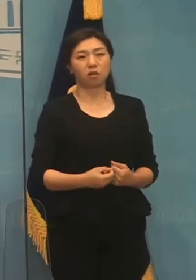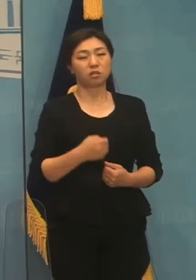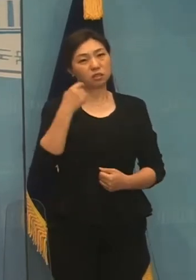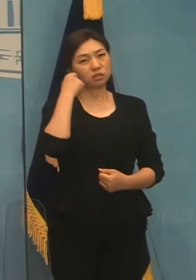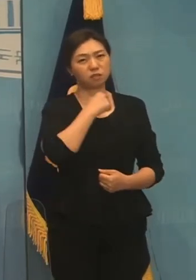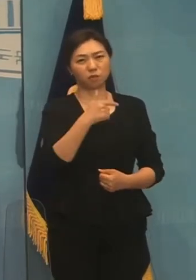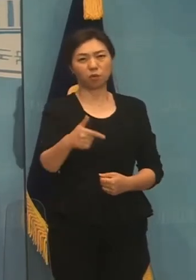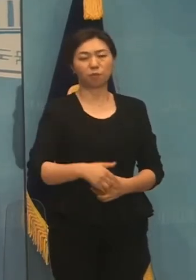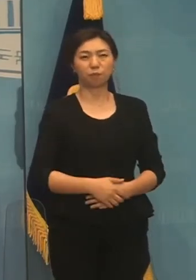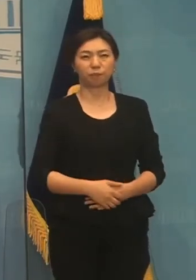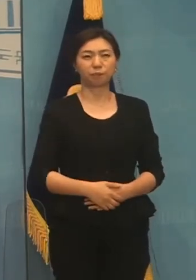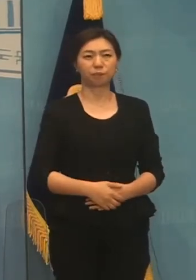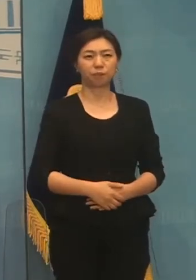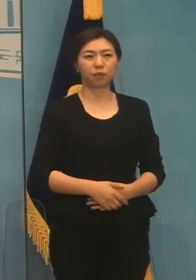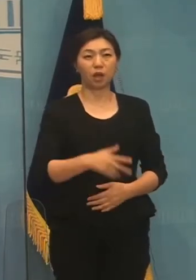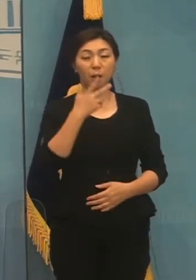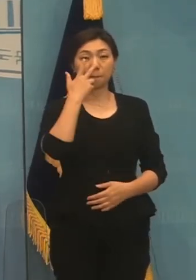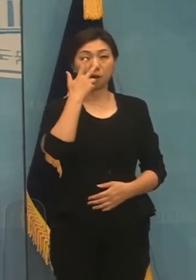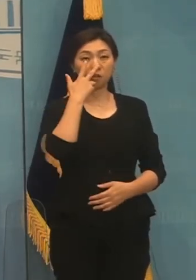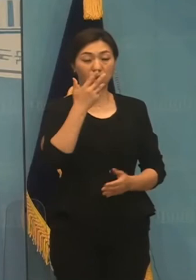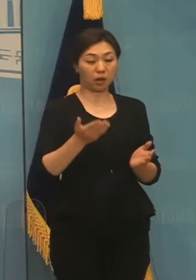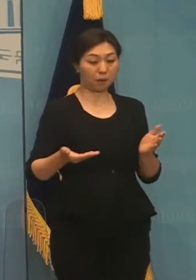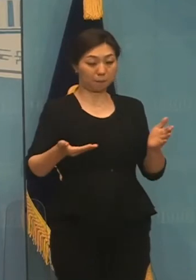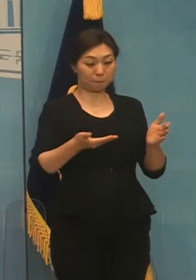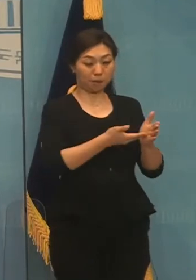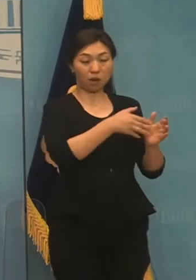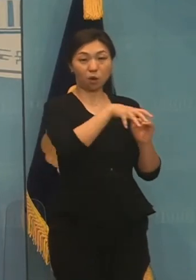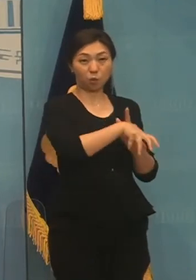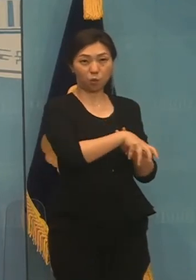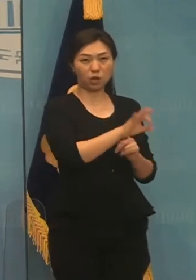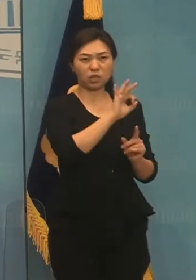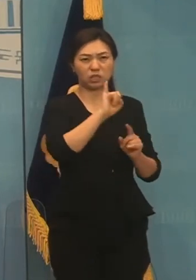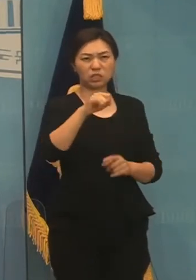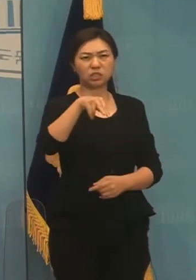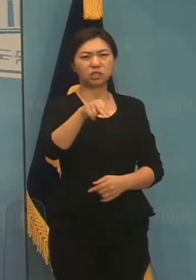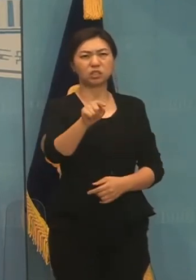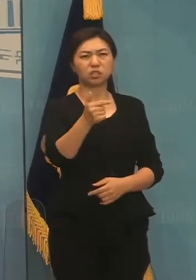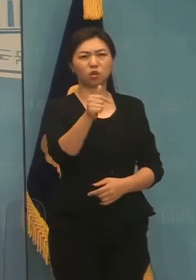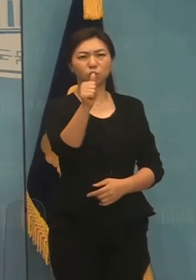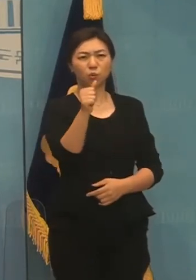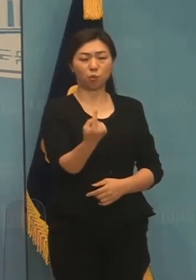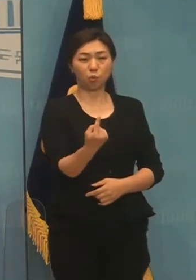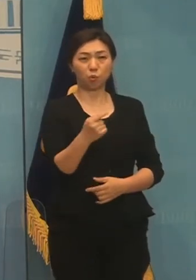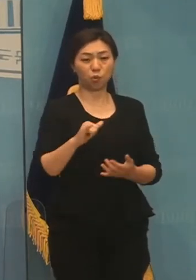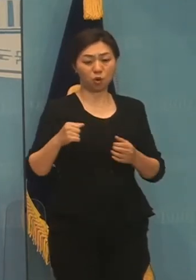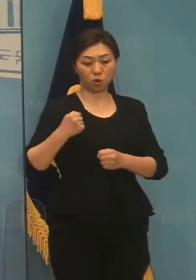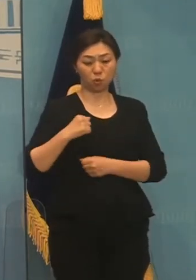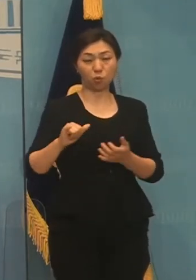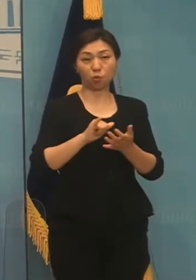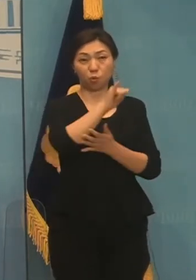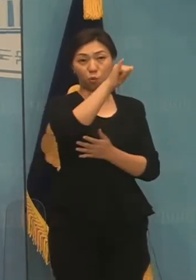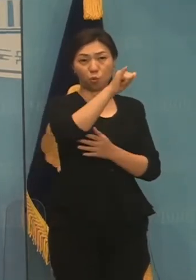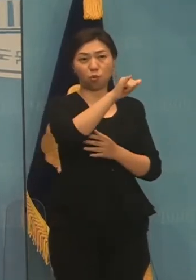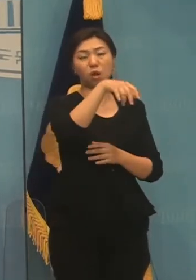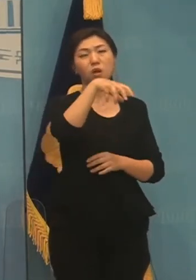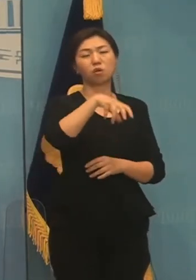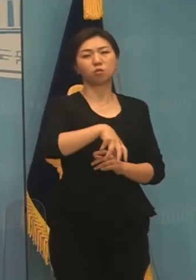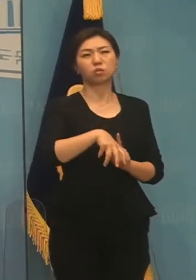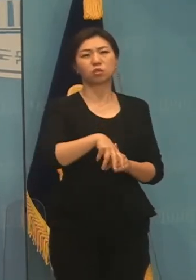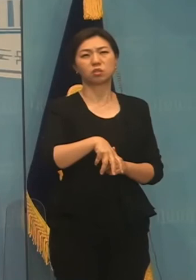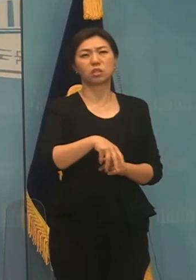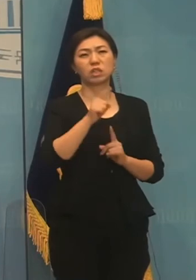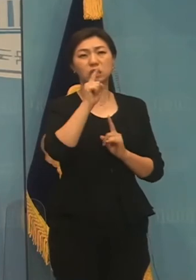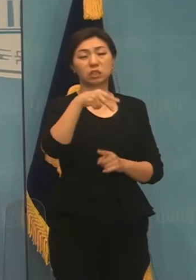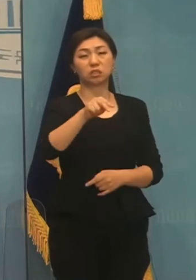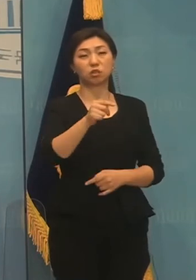바랍니다. 평택항의 이선호와 공군 이중사는 단순히 청년을 호명하기 위해